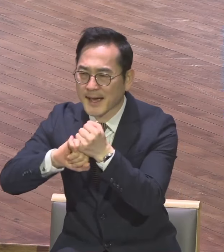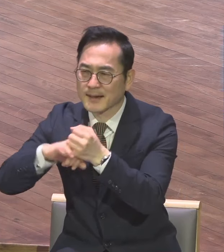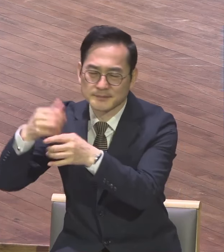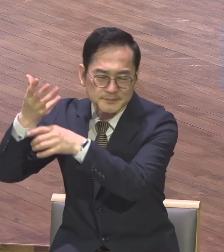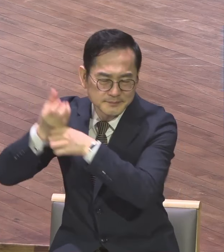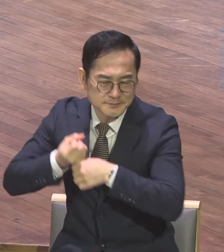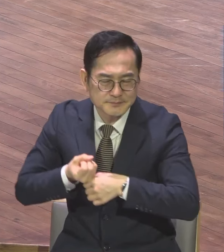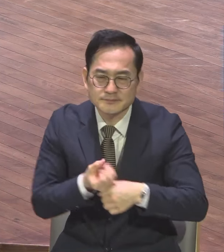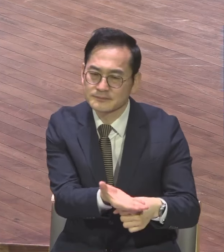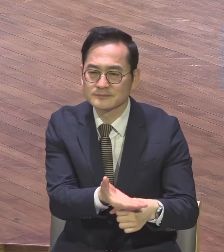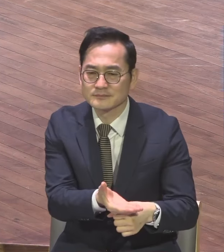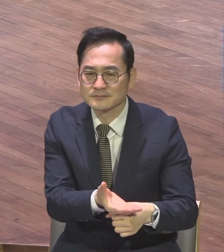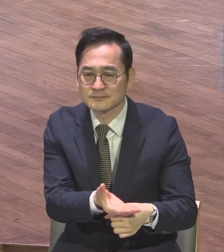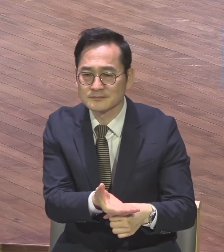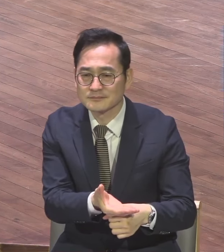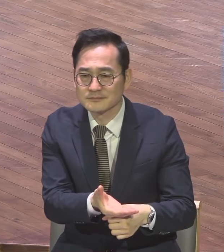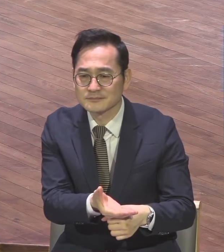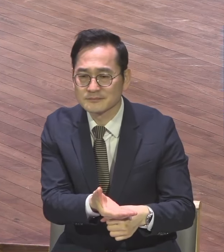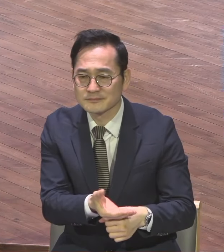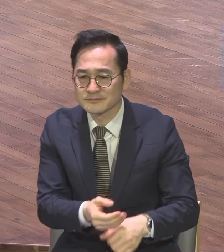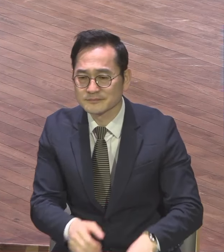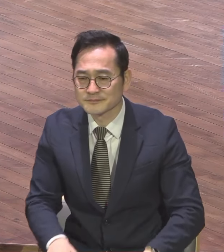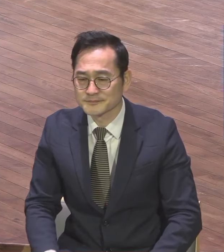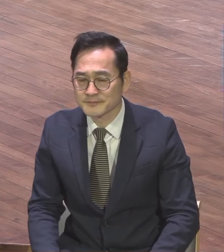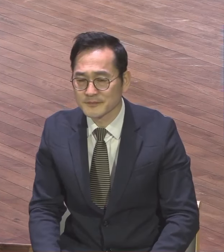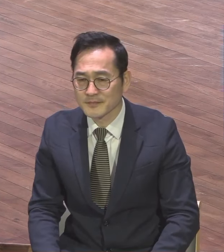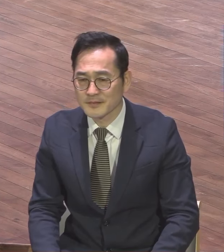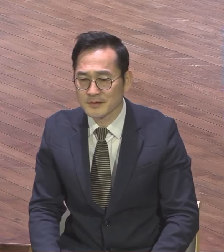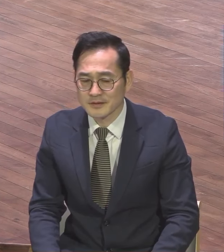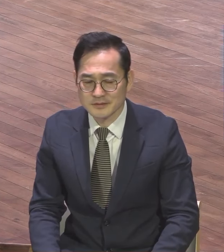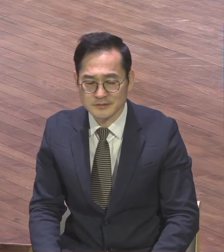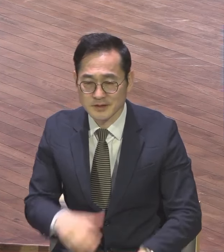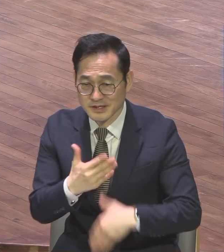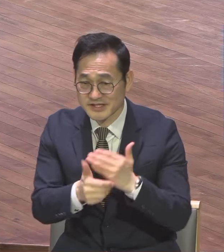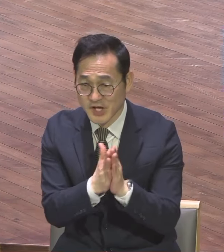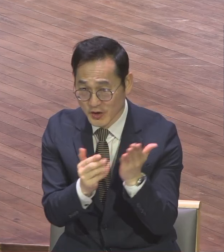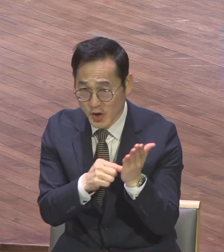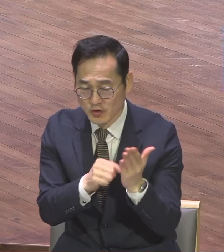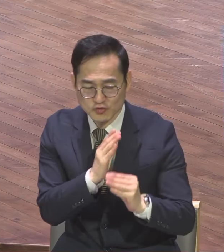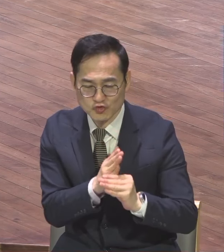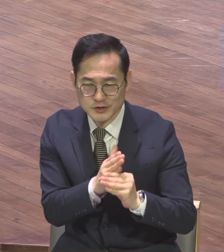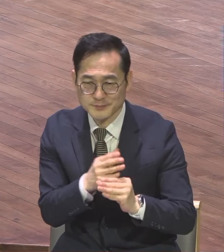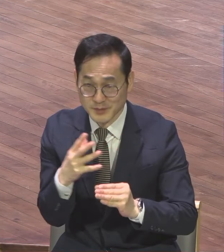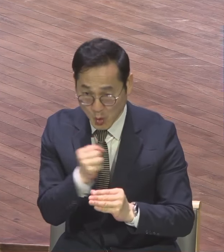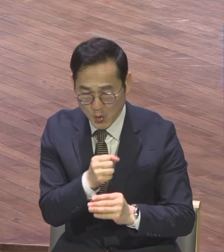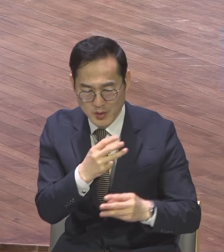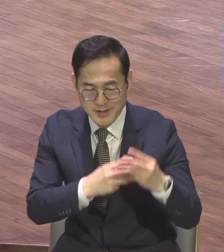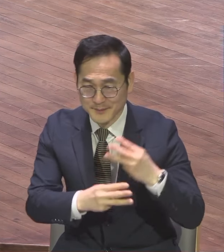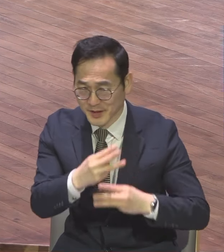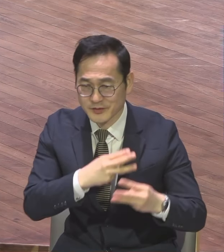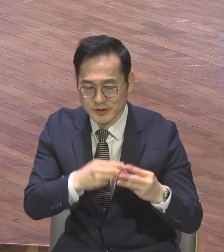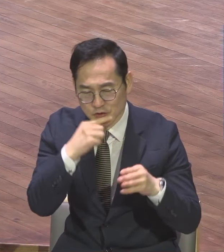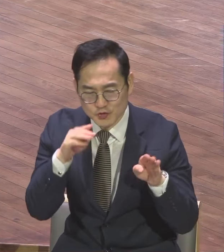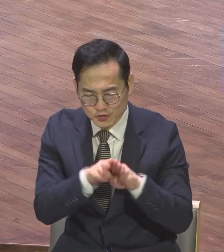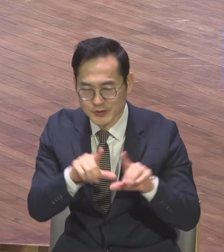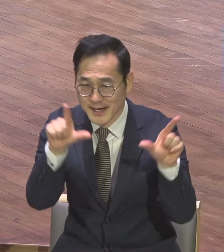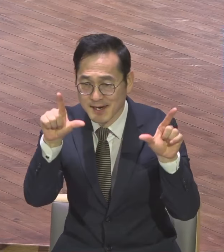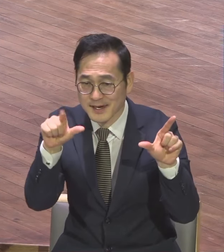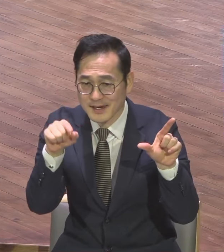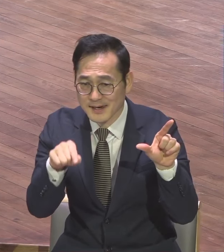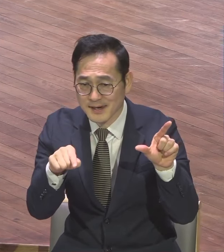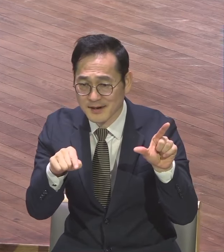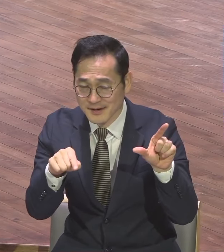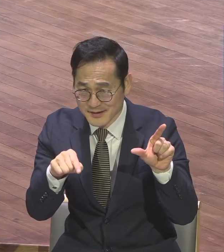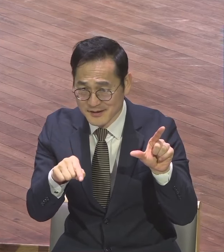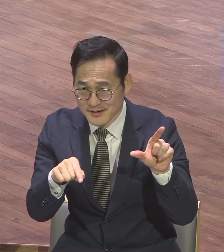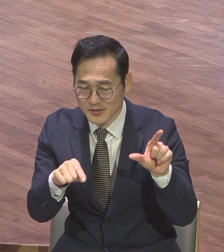언약 전달 막연한 어린이 주일보다는 성경 구절에 근거한 이 렘넌트 주일 이게 더 언약 강조를 하는